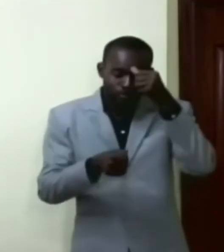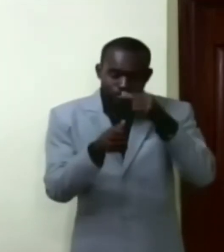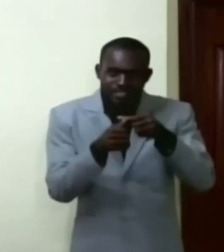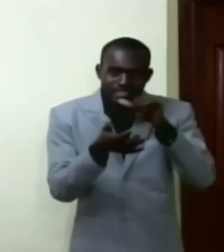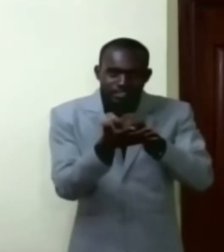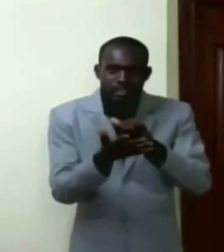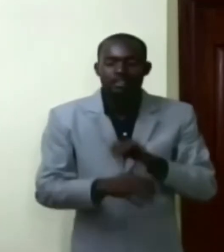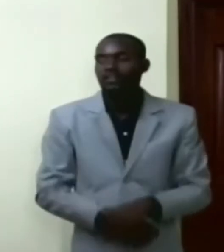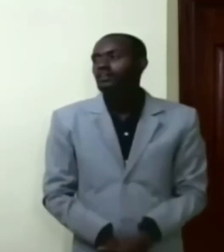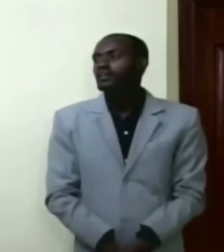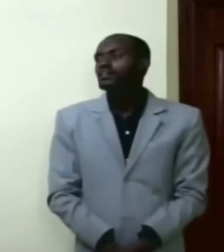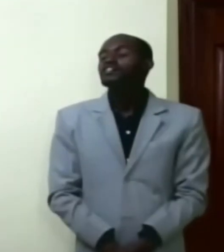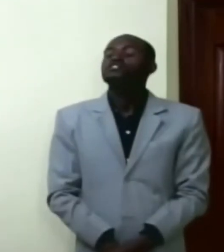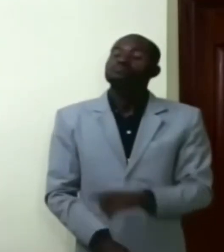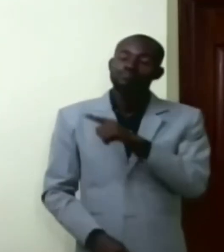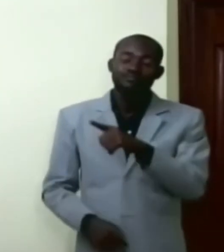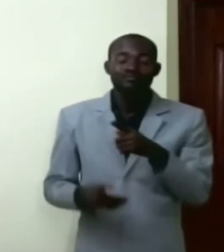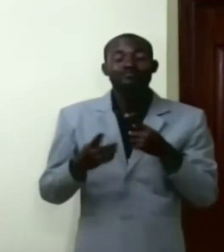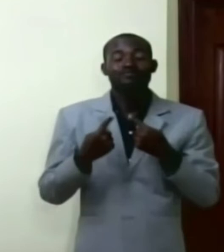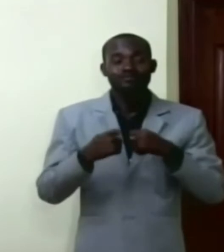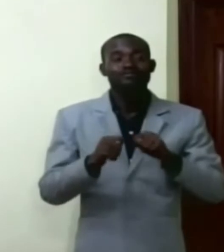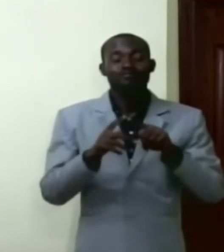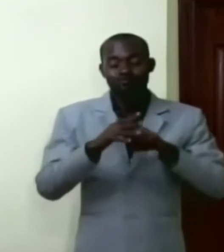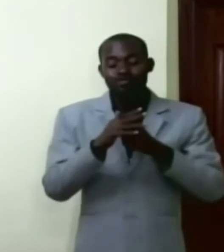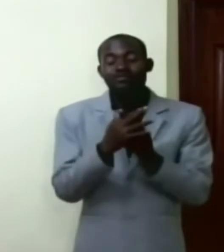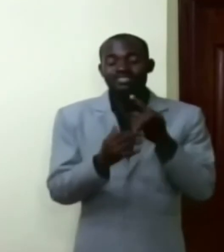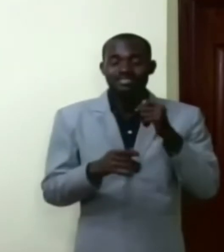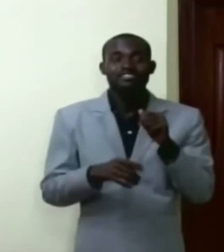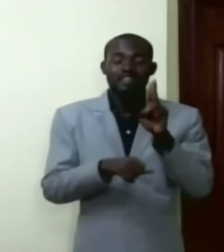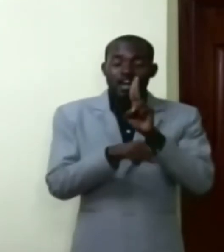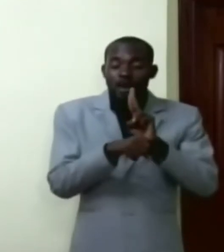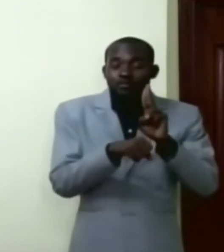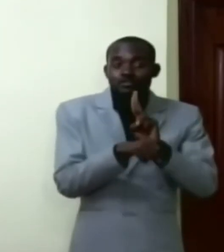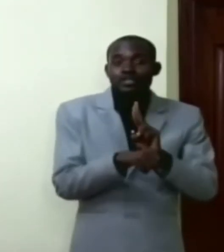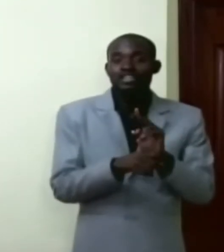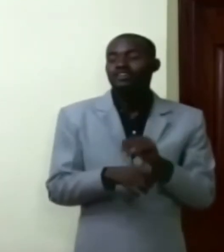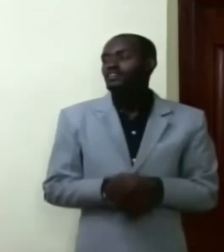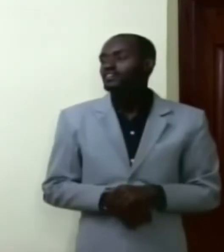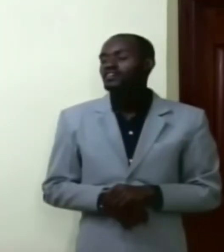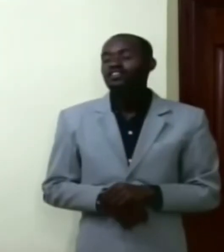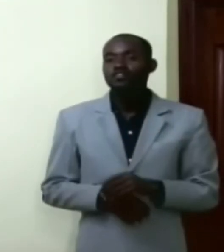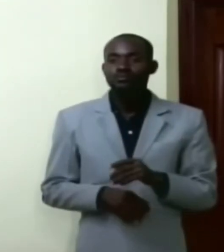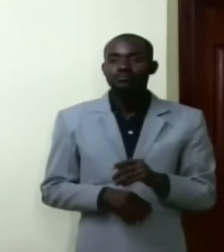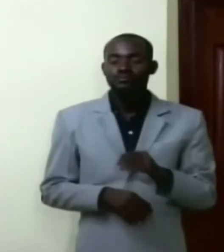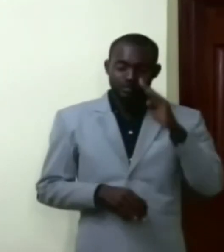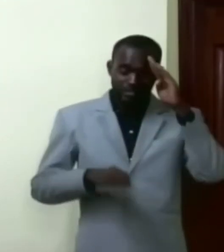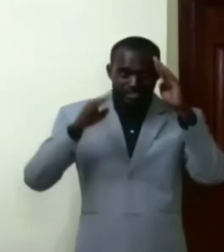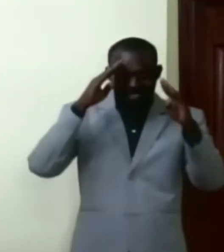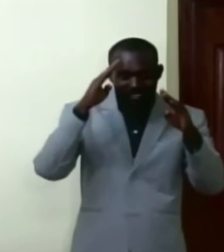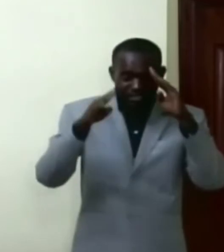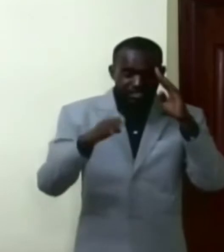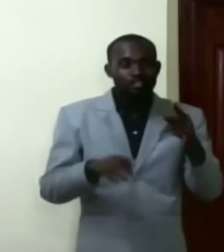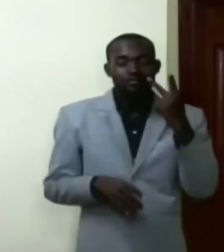Mettez masque. Moi-même, le film commence par habituer. Et je vois un coup de chapeau tout pour elle. J'ai une population